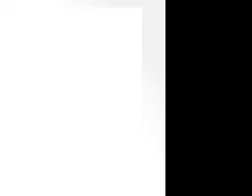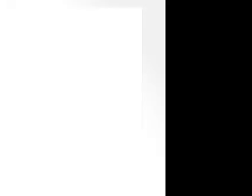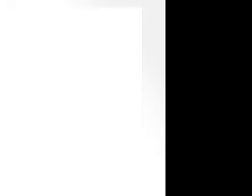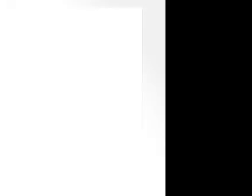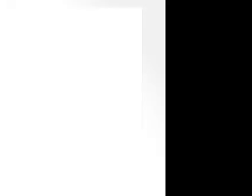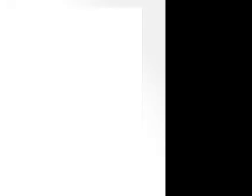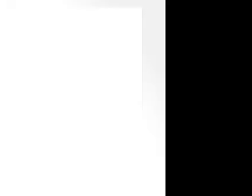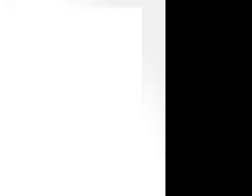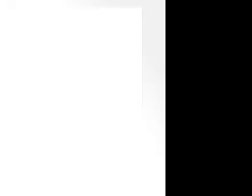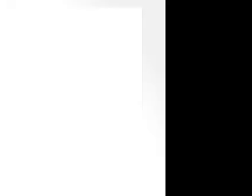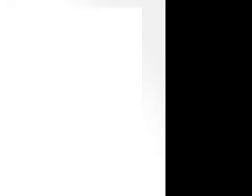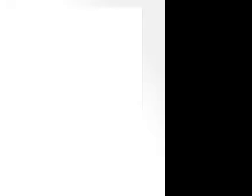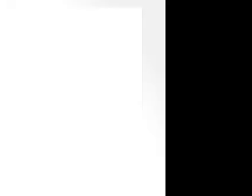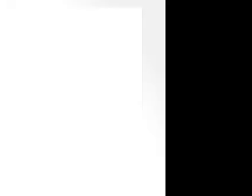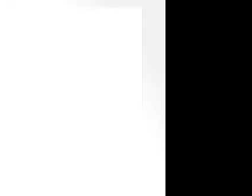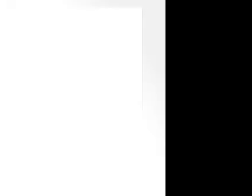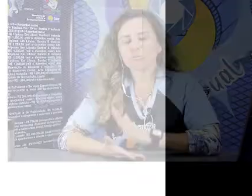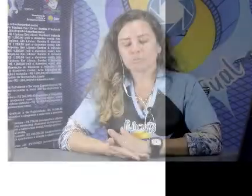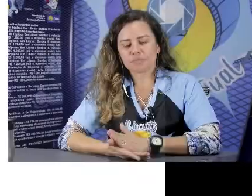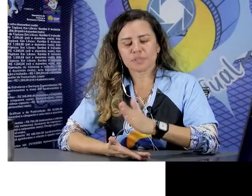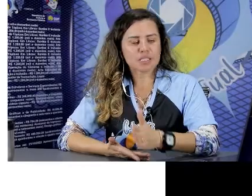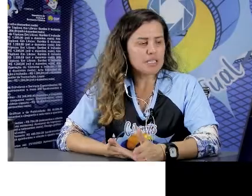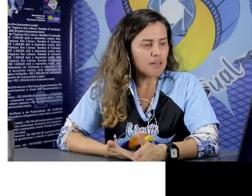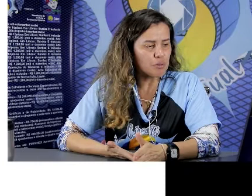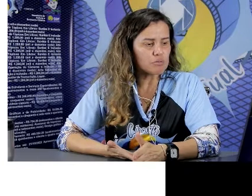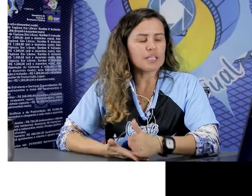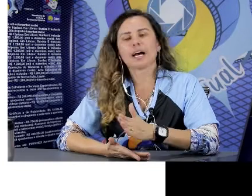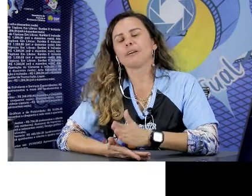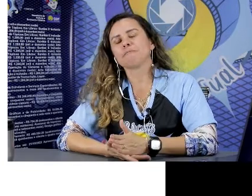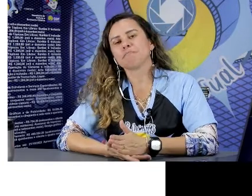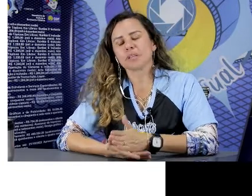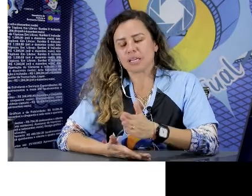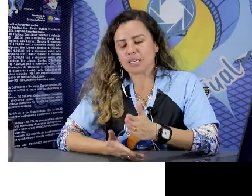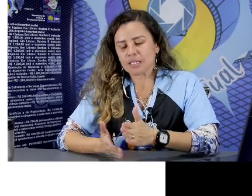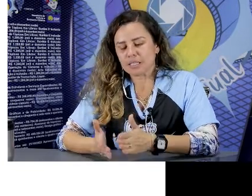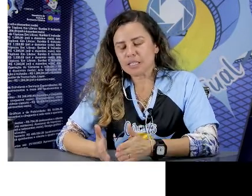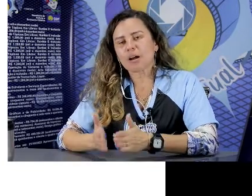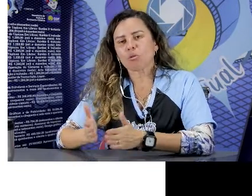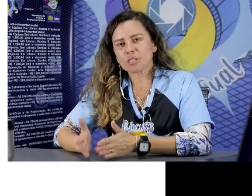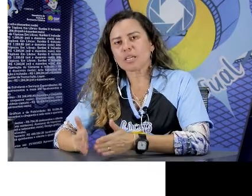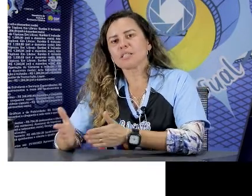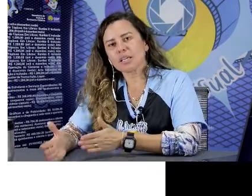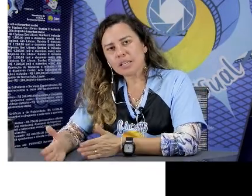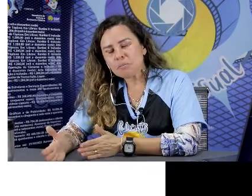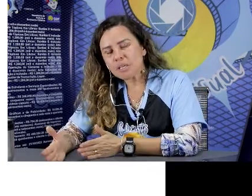Bom, se é humano, se é voluntário, se a consciência